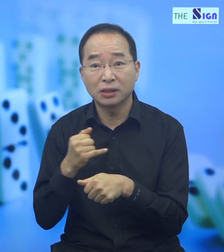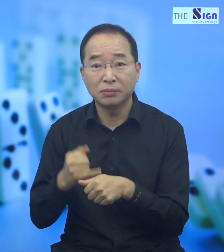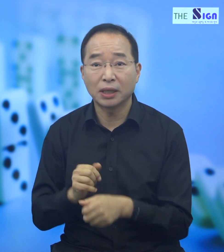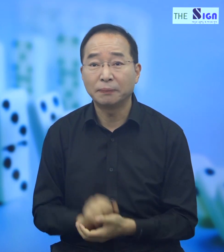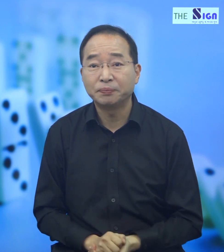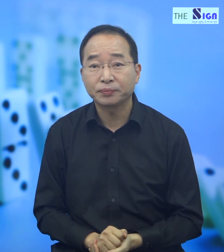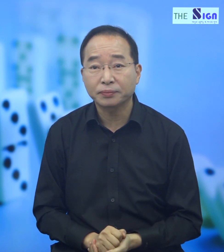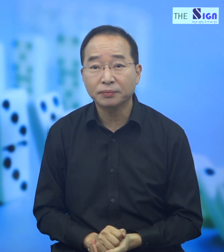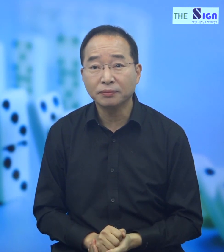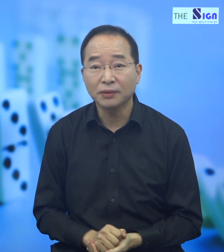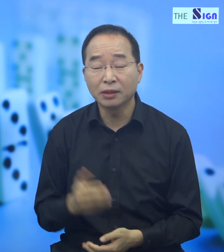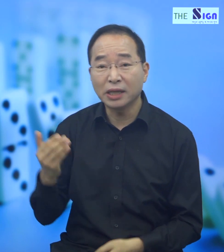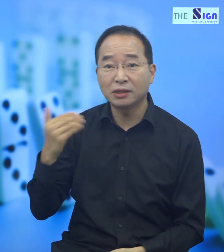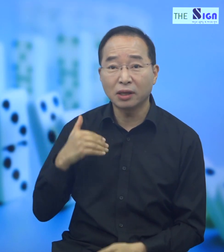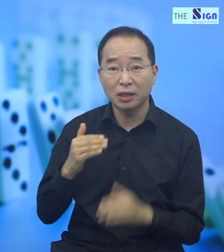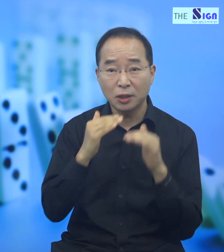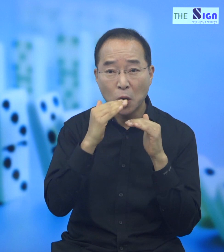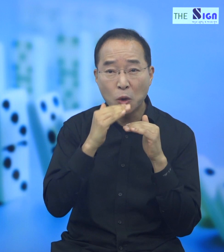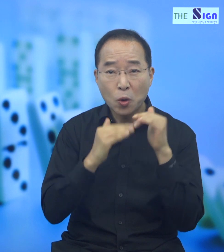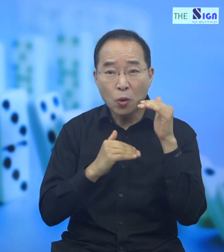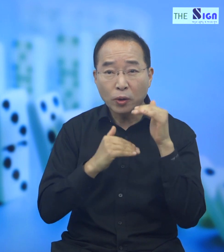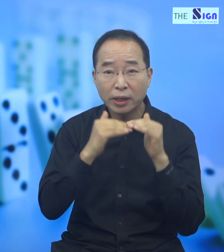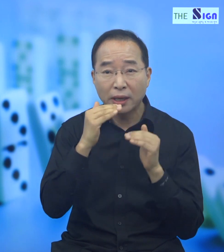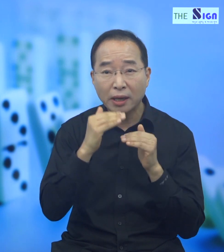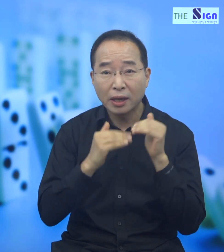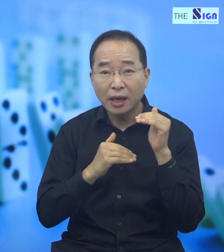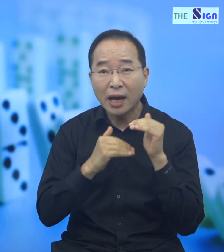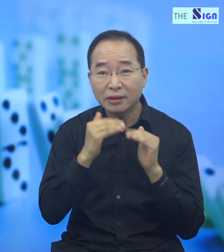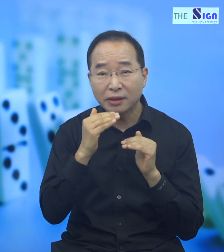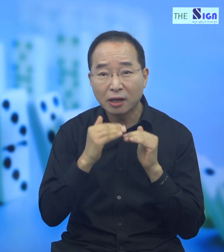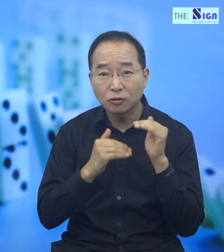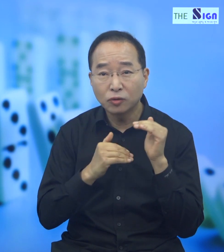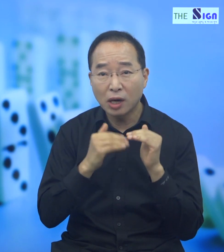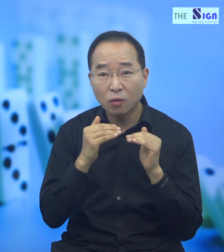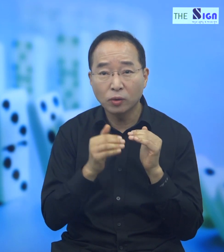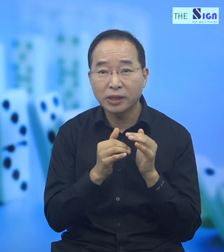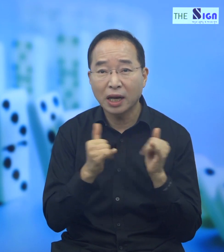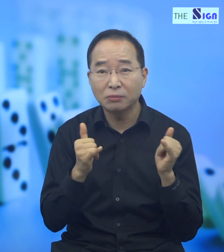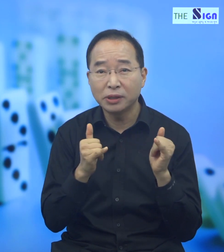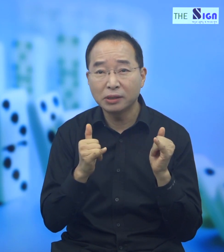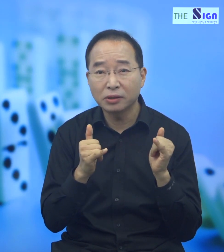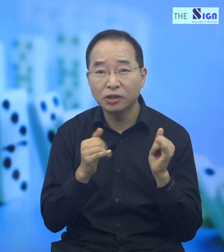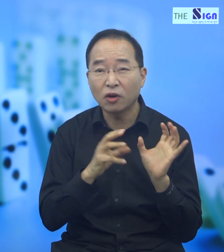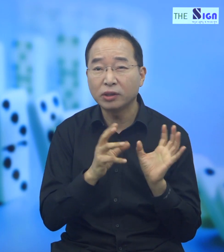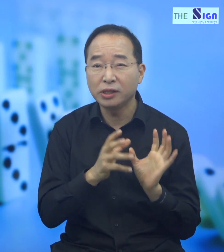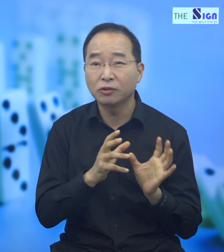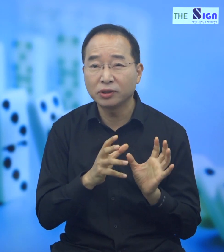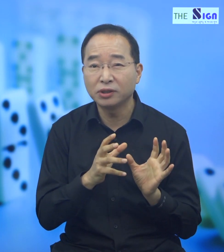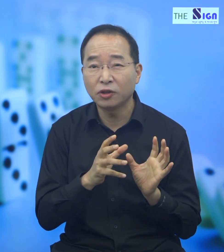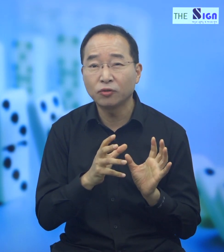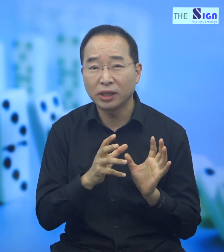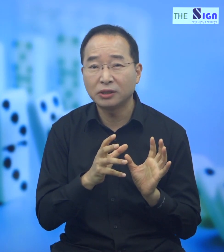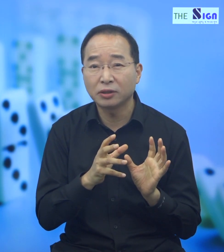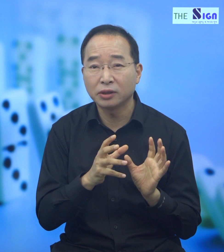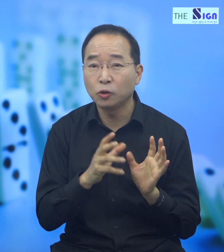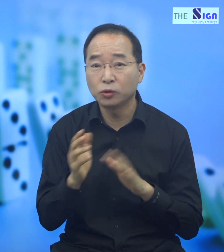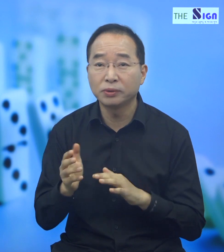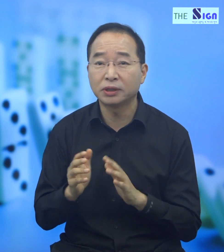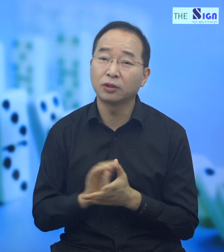씁니다. 예전에는 이렇게 한다고 하고 사람을 위해서 연인이라고 쓰는 경우가 있었는데 요즘은 그건 좀